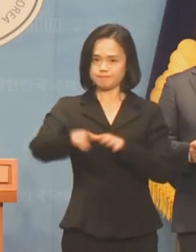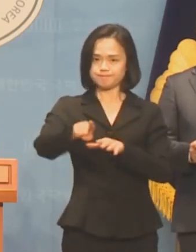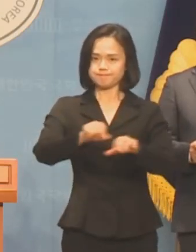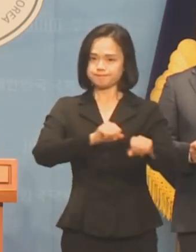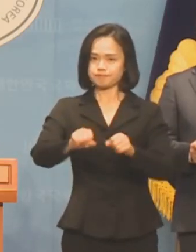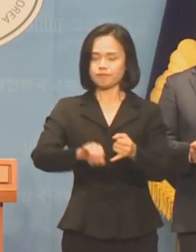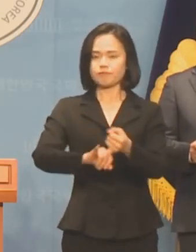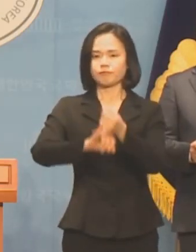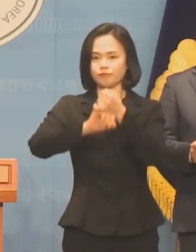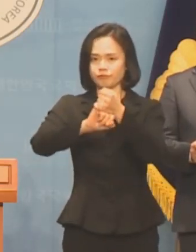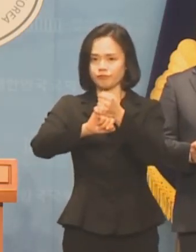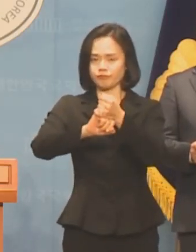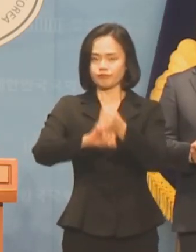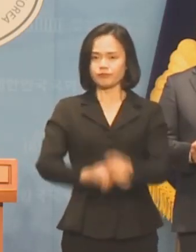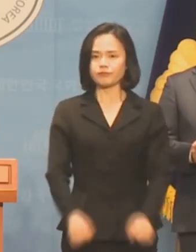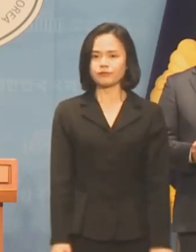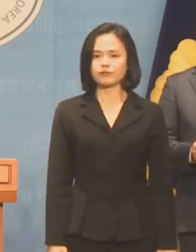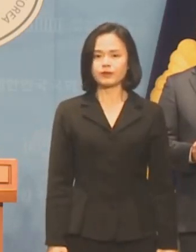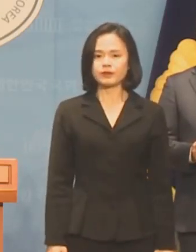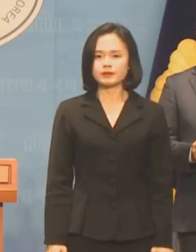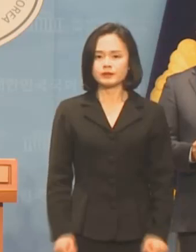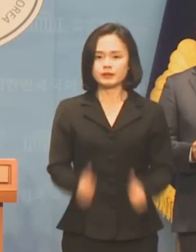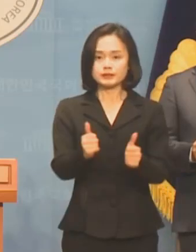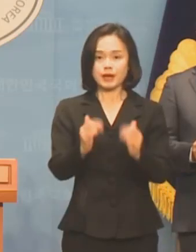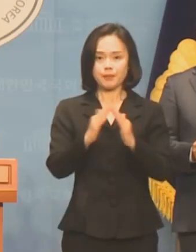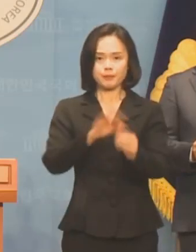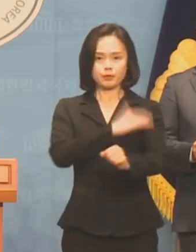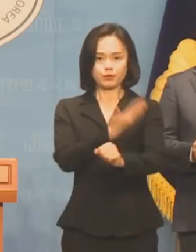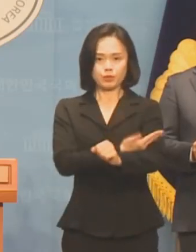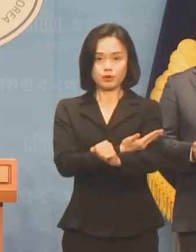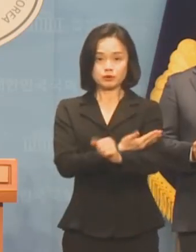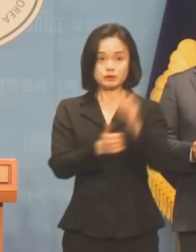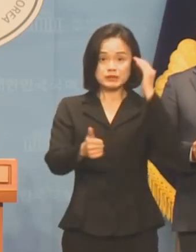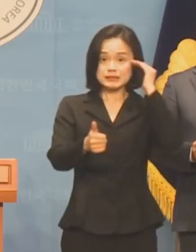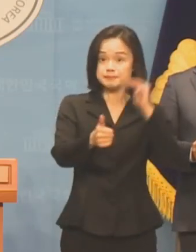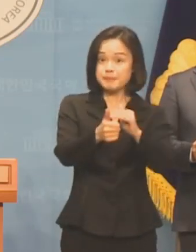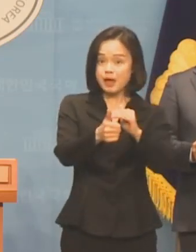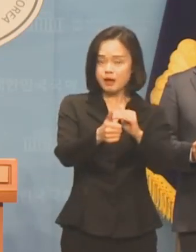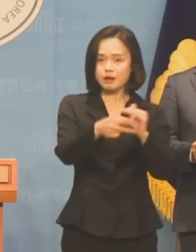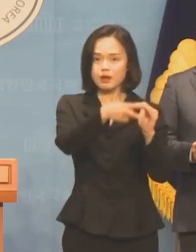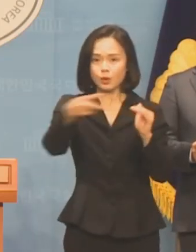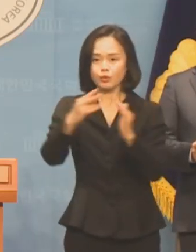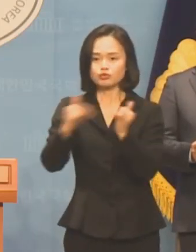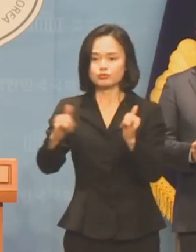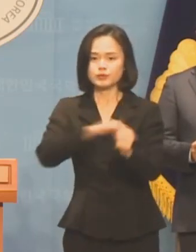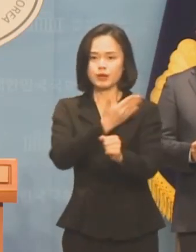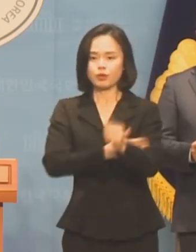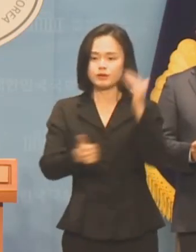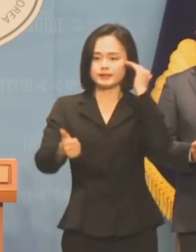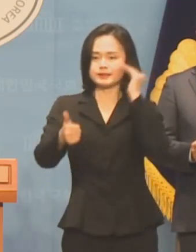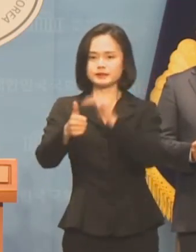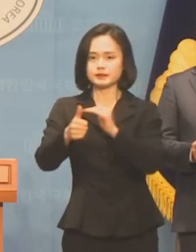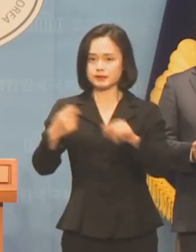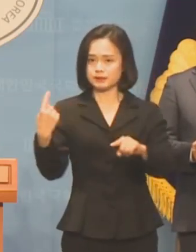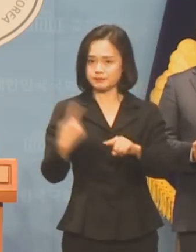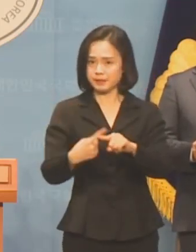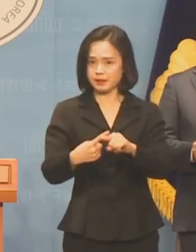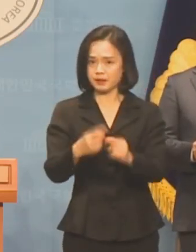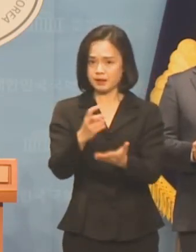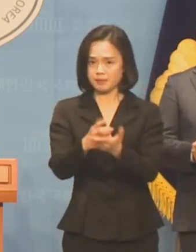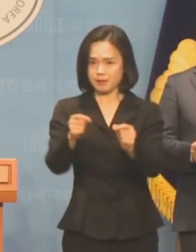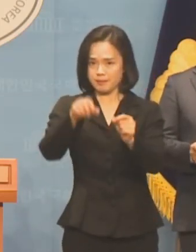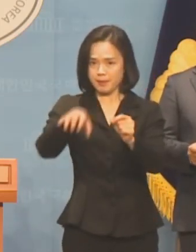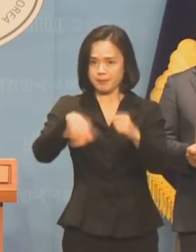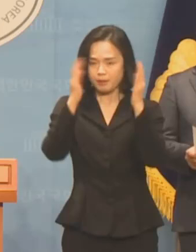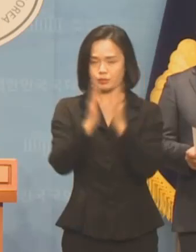것을 다짐합니다. 사법권에 대한 침해는 곧 국민의 권리를 침해하는 것입니다. 법 앞에 모든